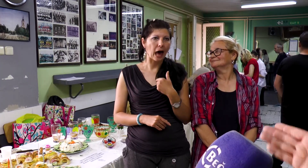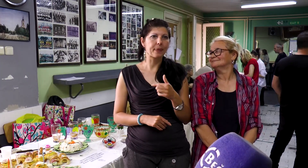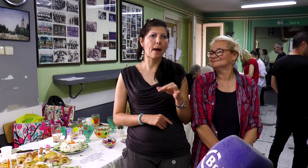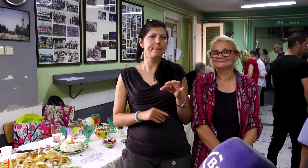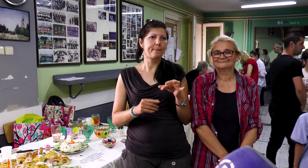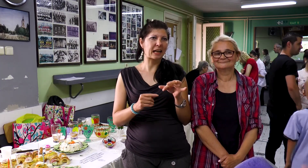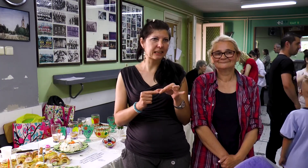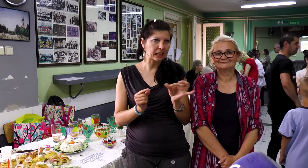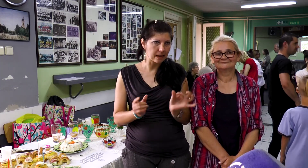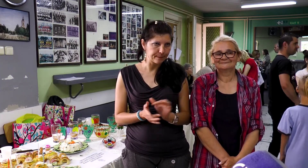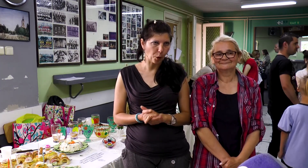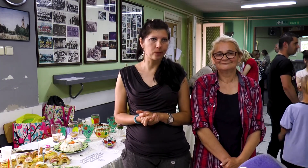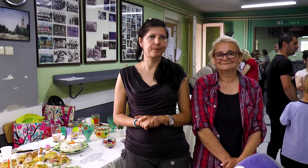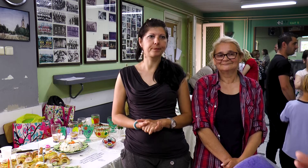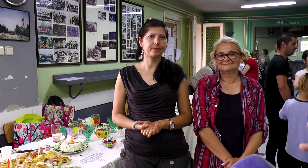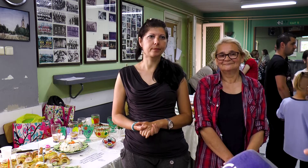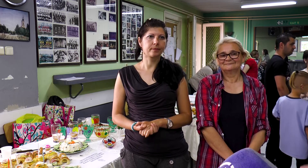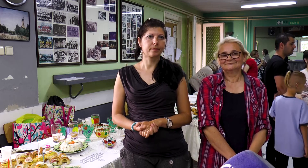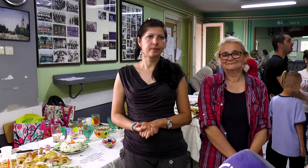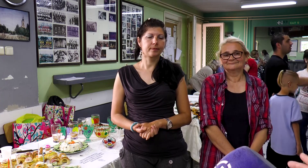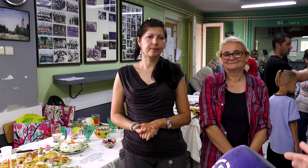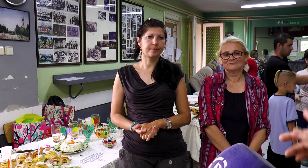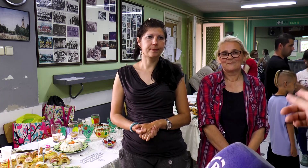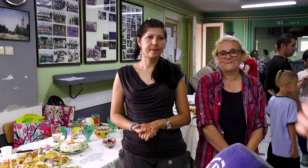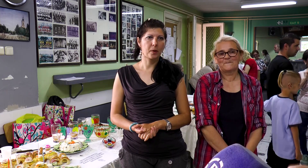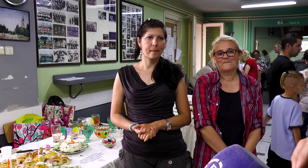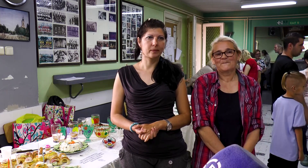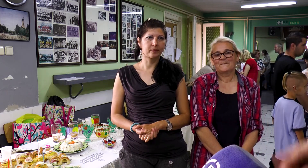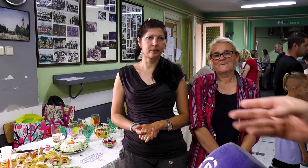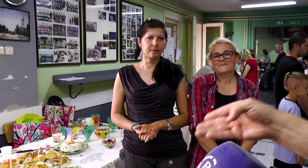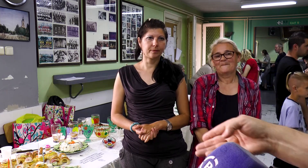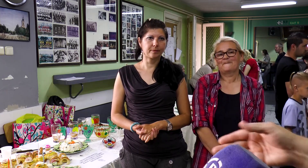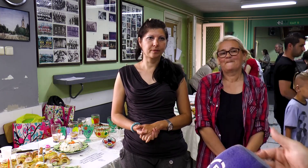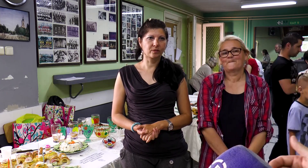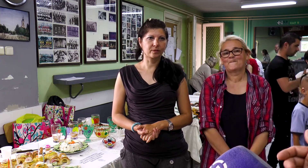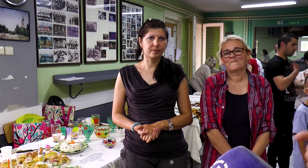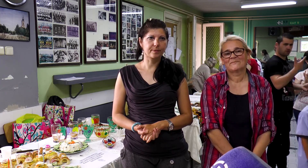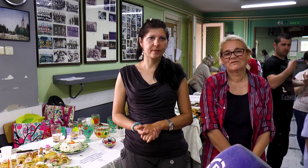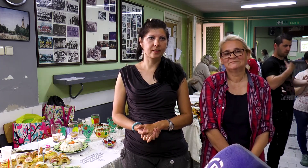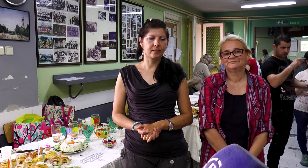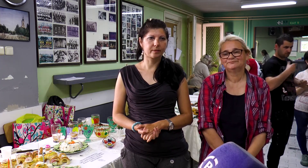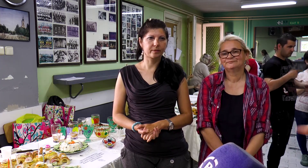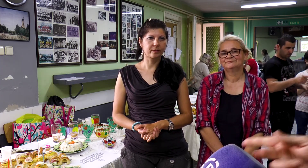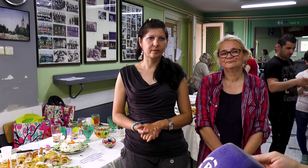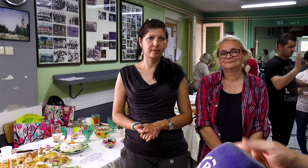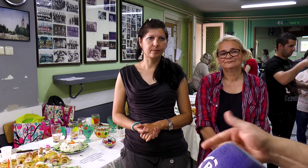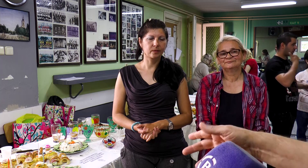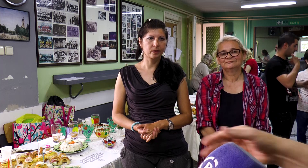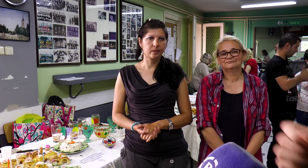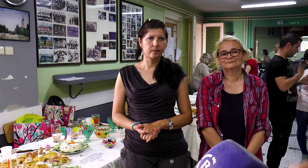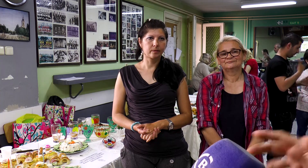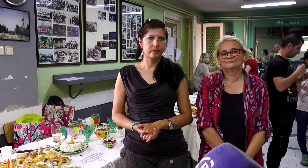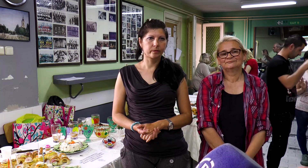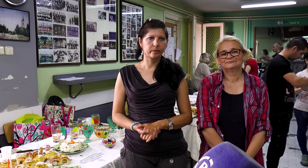Pomoć veliku je imala od članice koja će se predstaviti, i ona je, njeno učestvovanje danas na ovoj aktivnosti, manifestaciji,